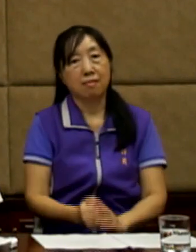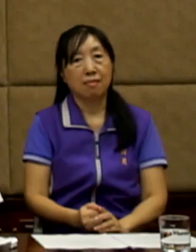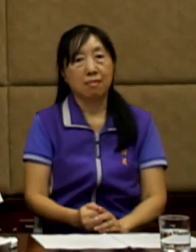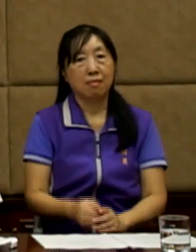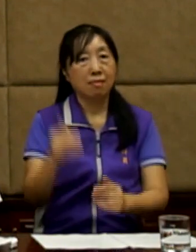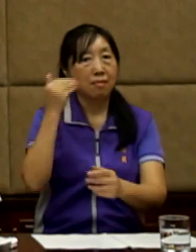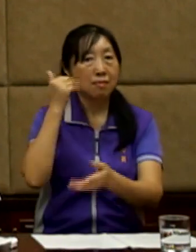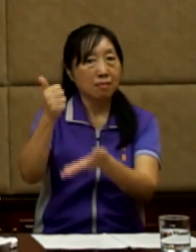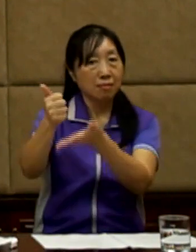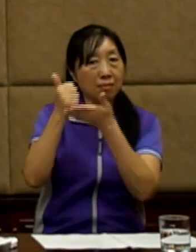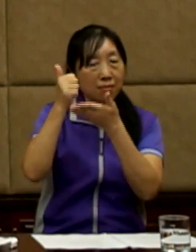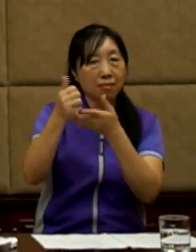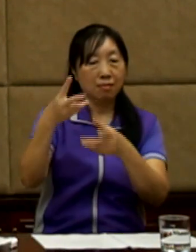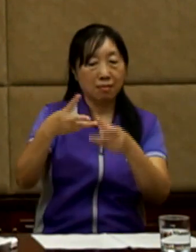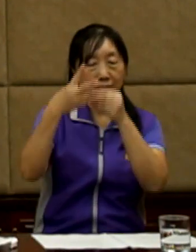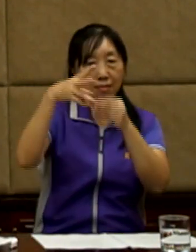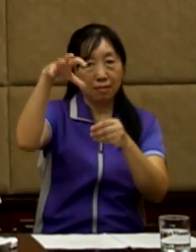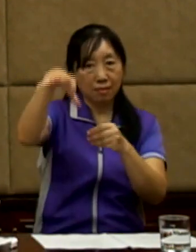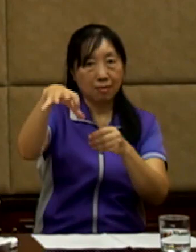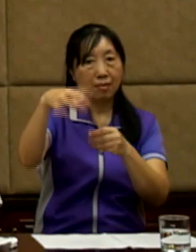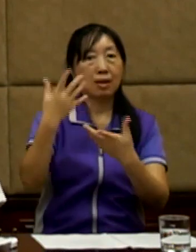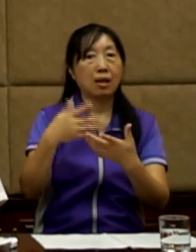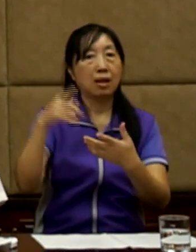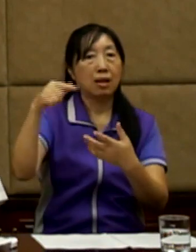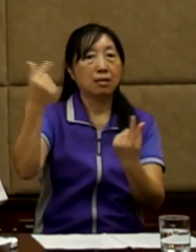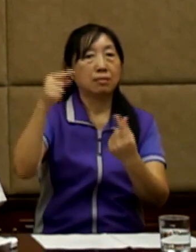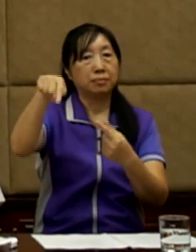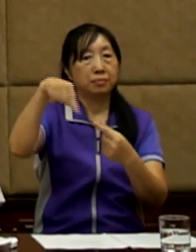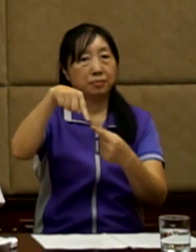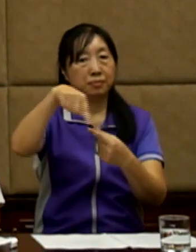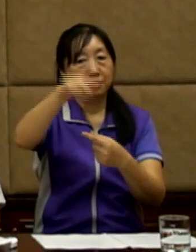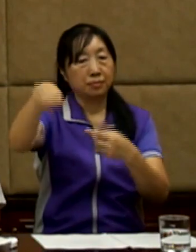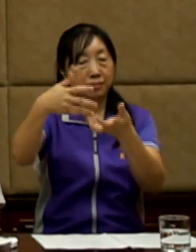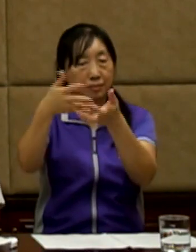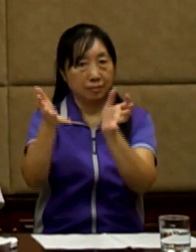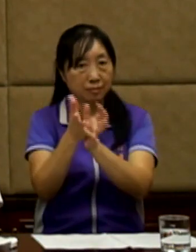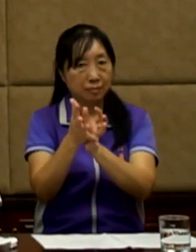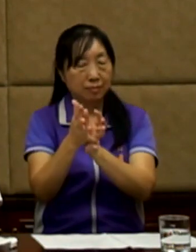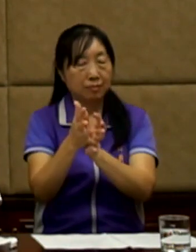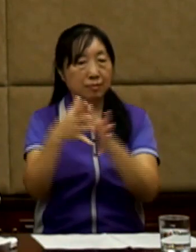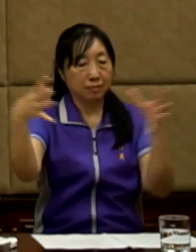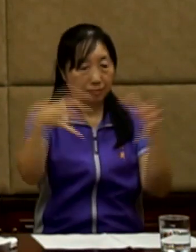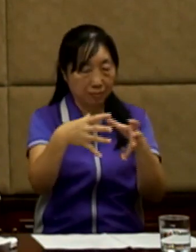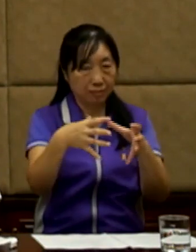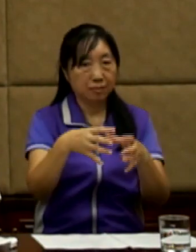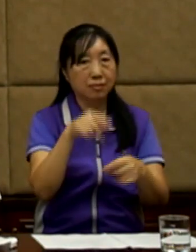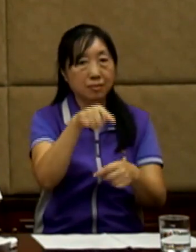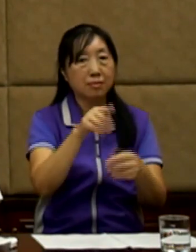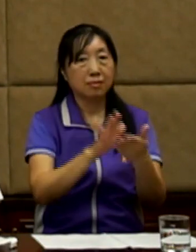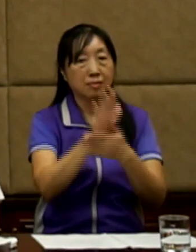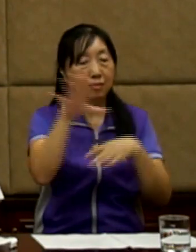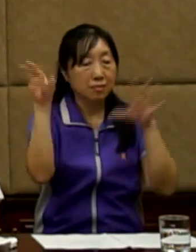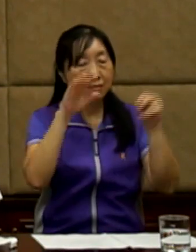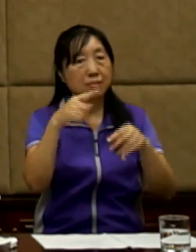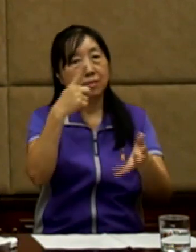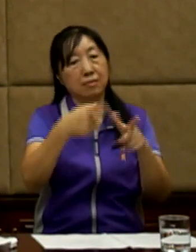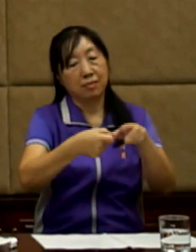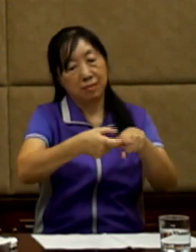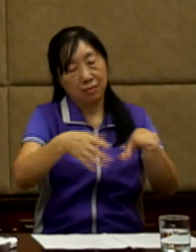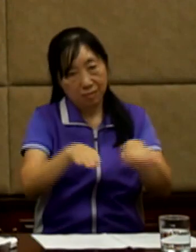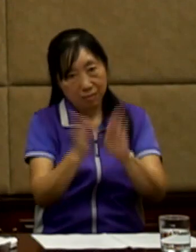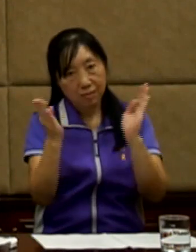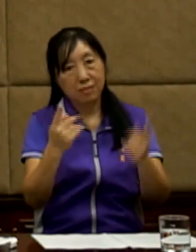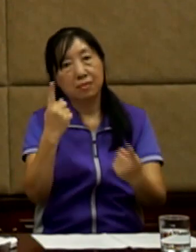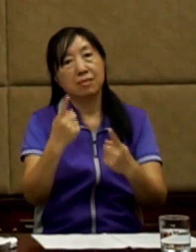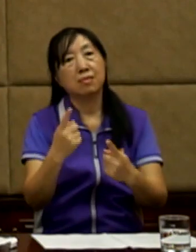那个的话，那就是一些公民团体、消费者团体，那这样子这些资讯透明的话，以后就减少一些不必要的纠纷。